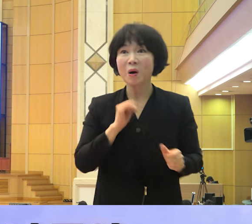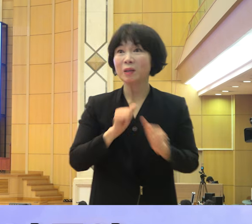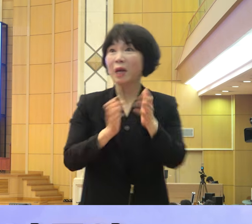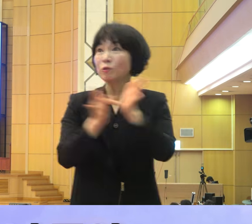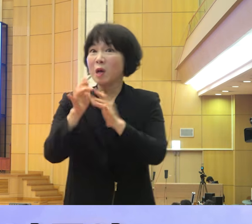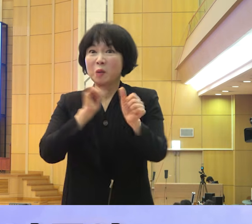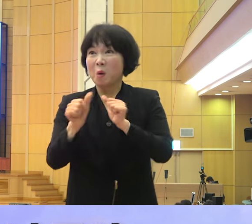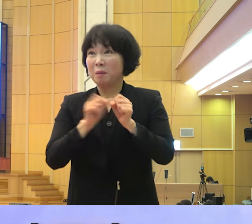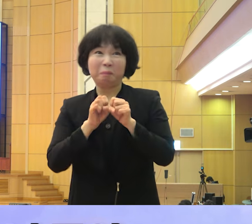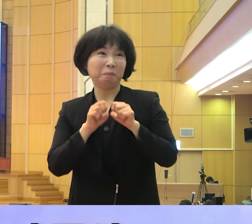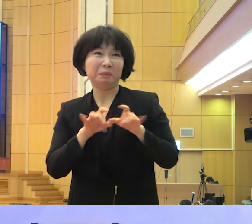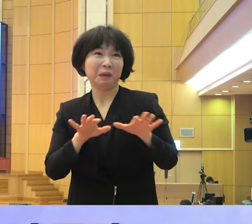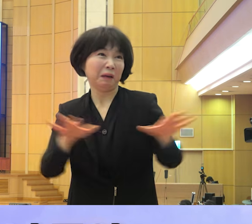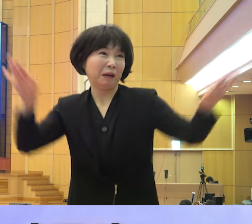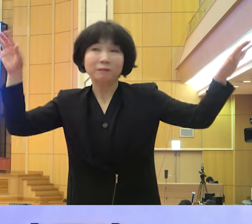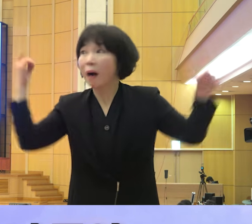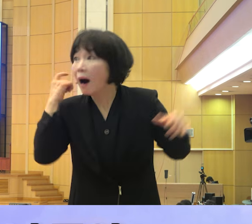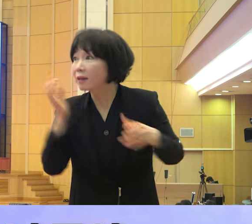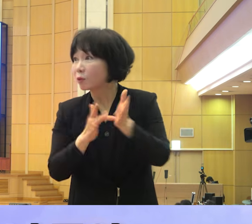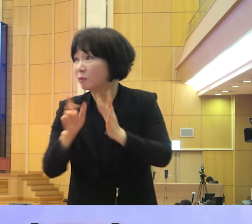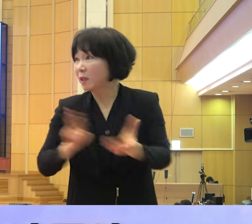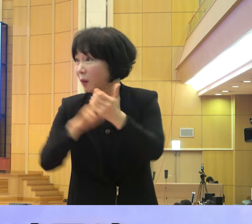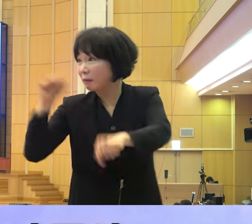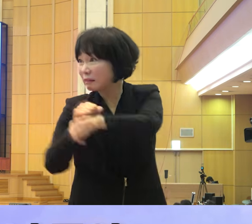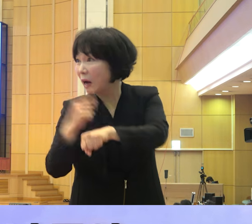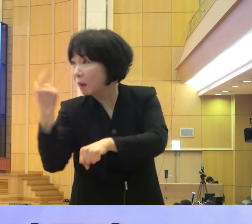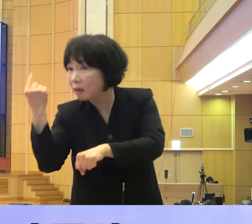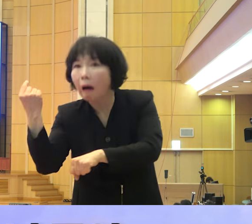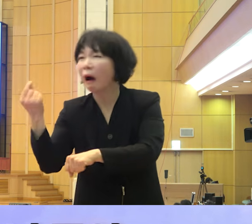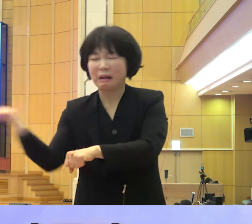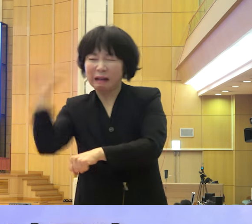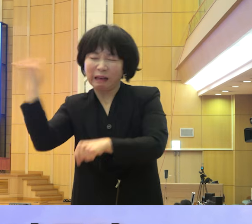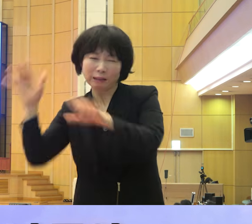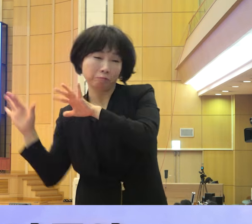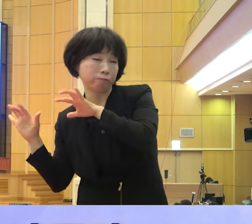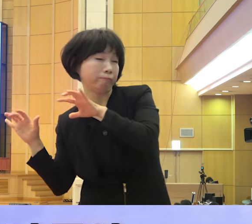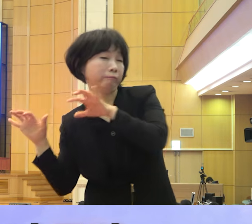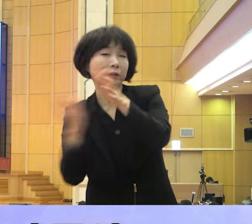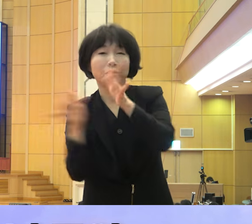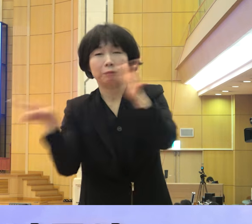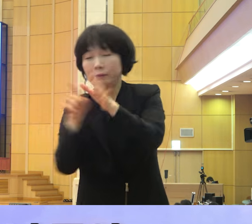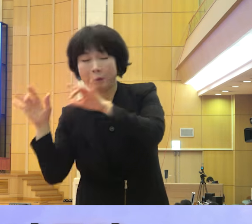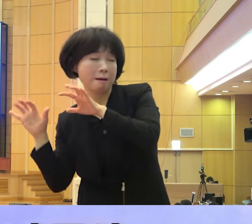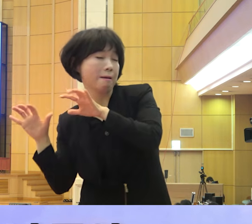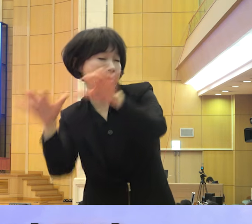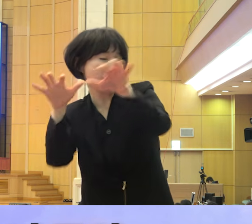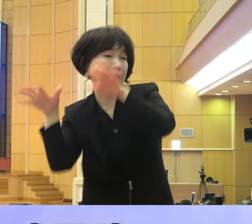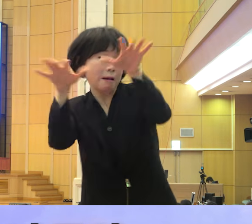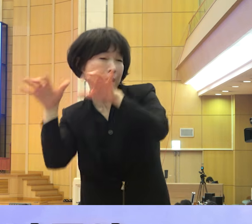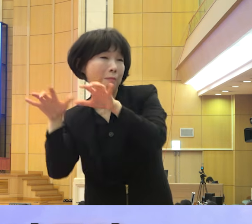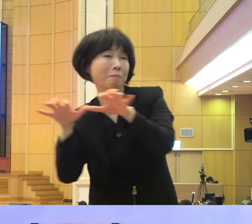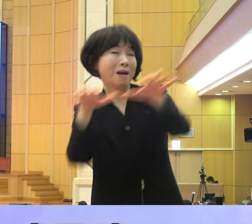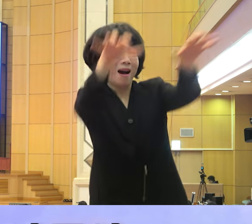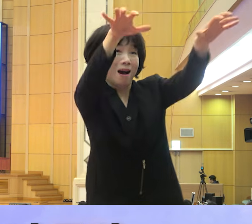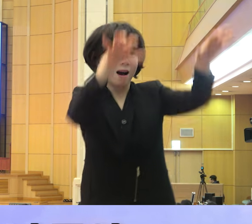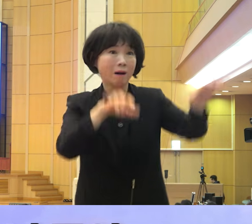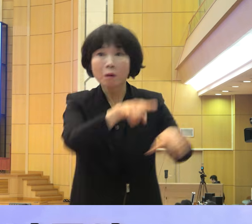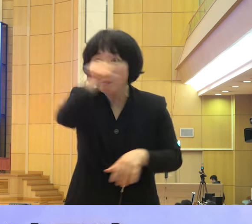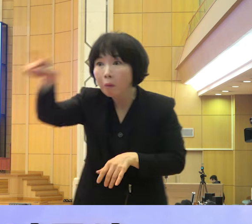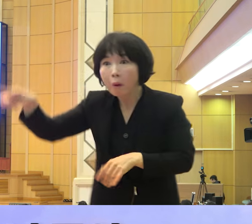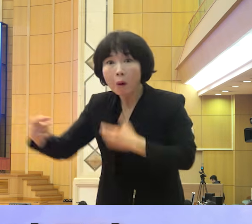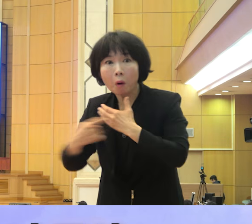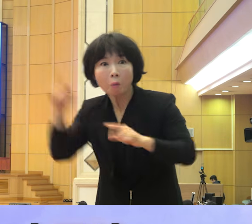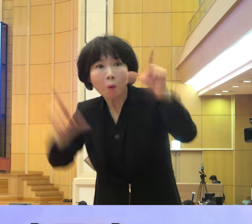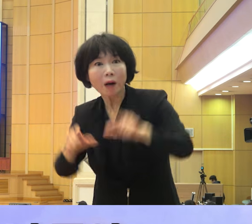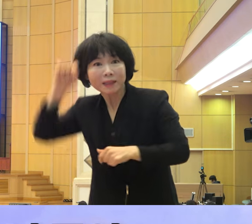말이야. 엄청나게 많이 따라다녔단 말이야. 그런데 그렇게 겉으로 보기에는 엄청나게 열심히